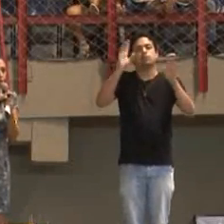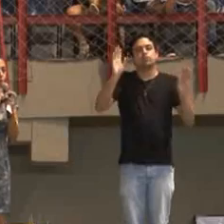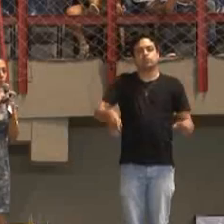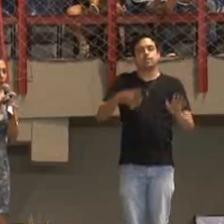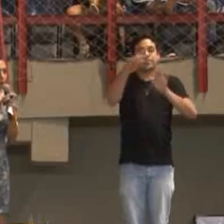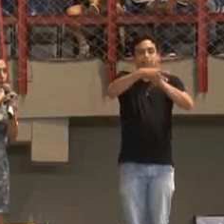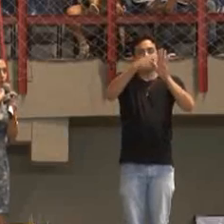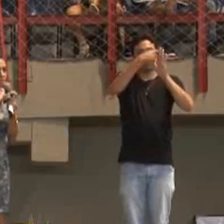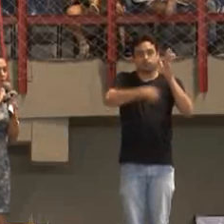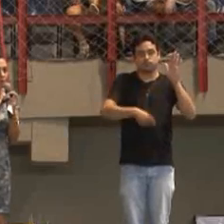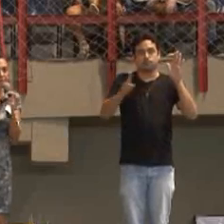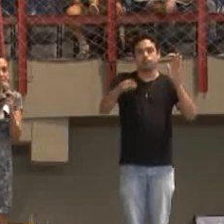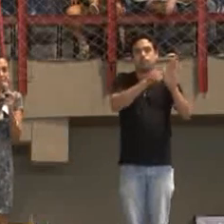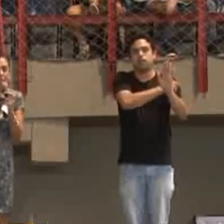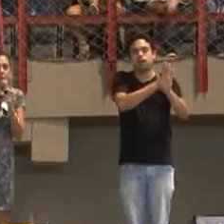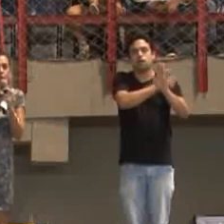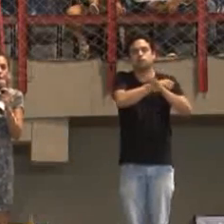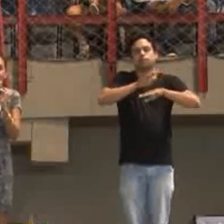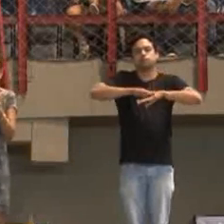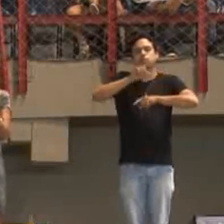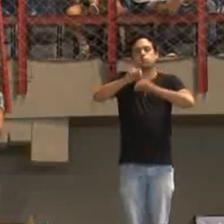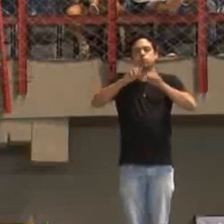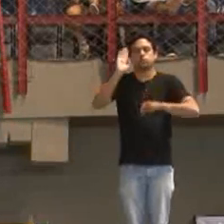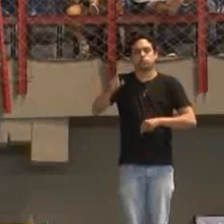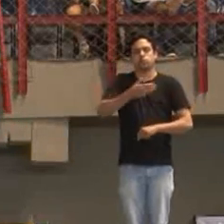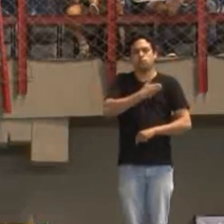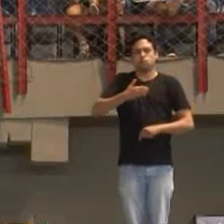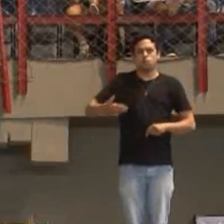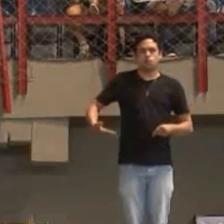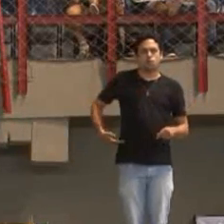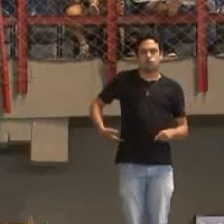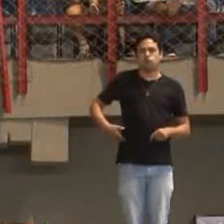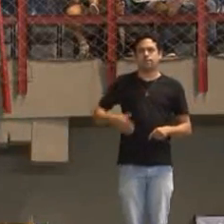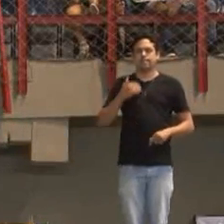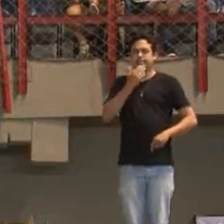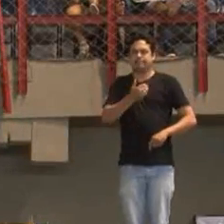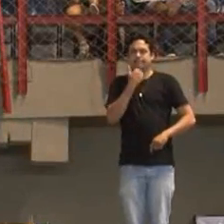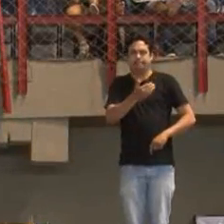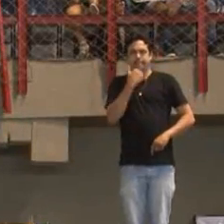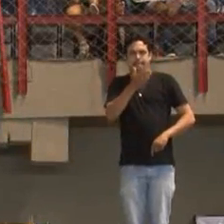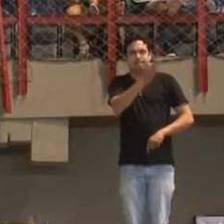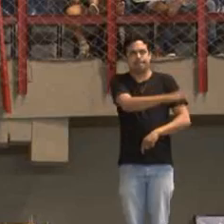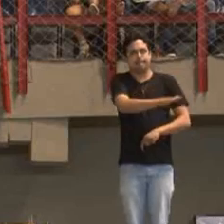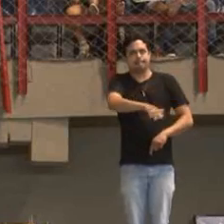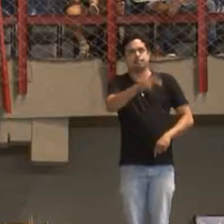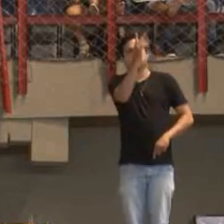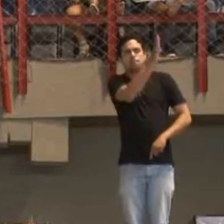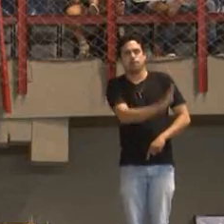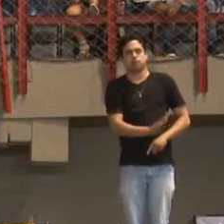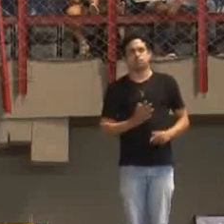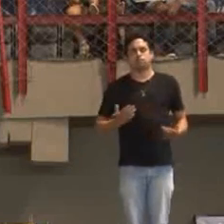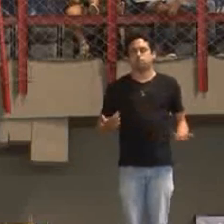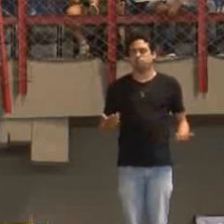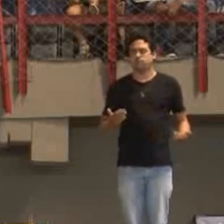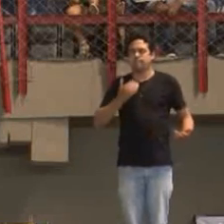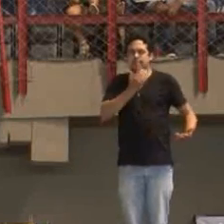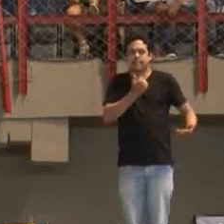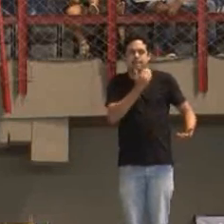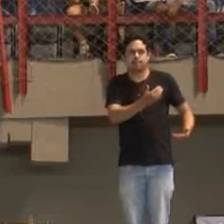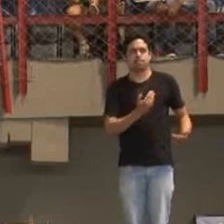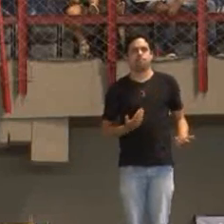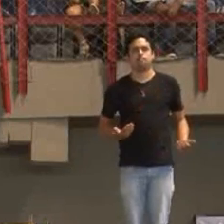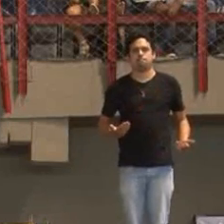texto em que o aluno desenvolveu assim: o governo não está nem aí para as crianças do Brasil. Nem